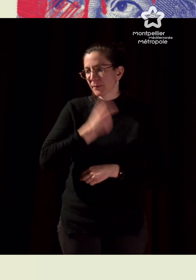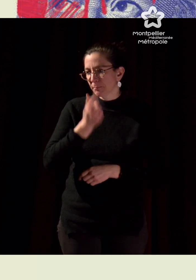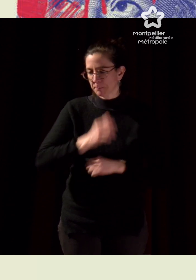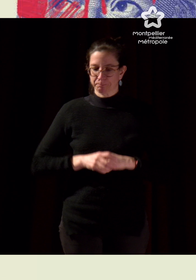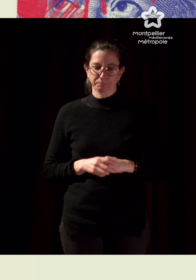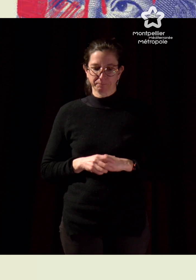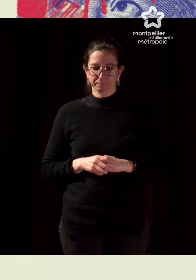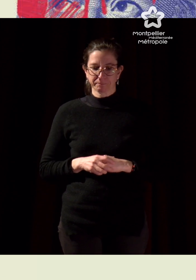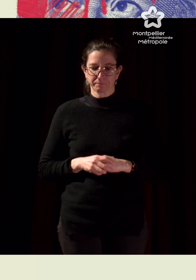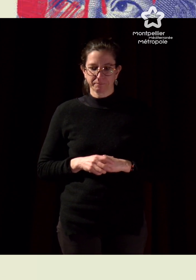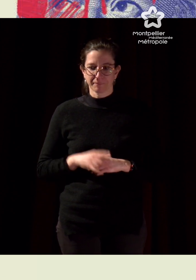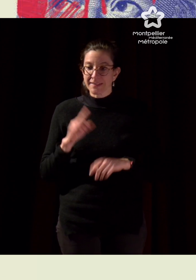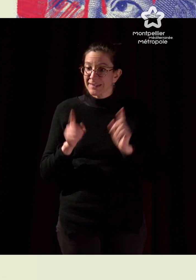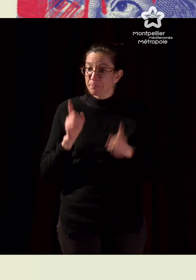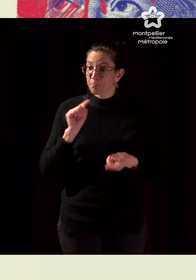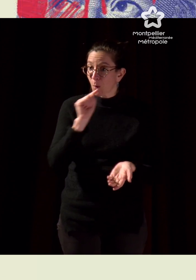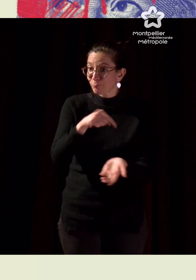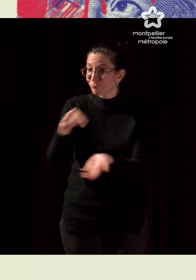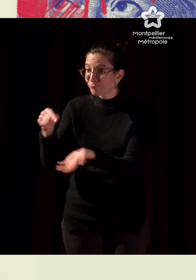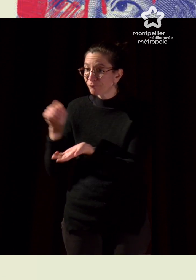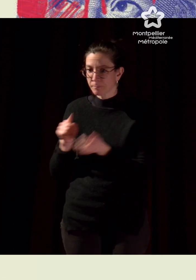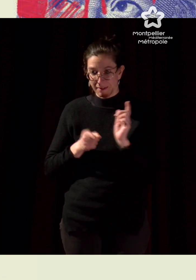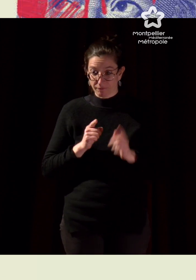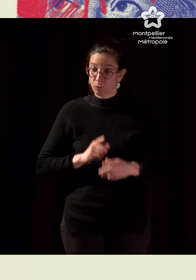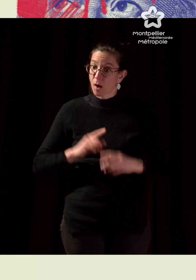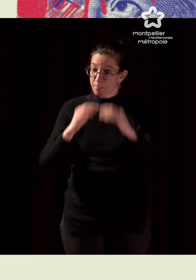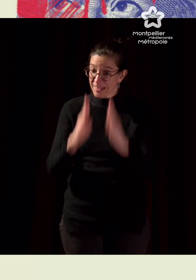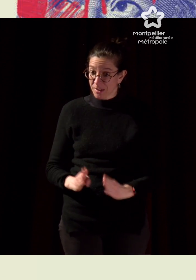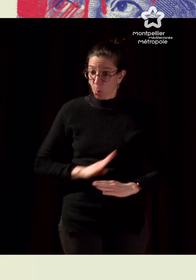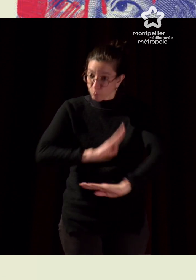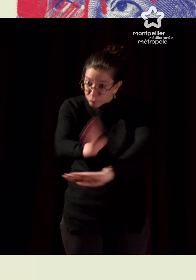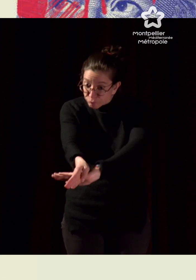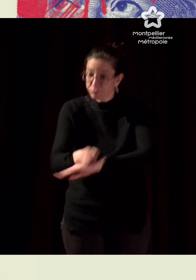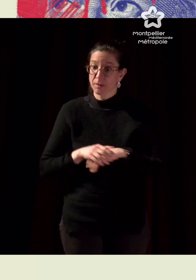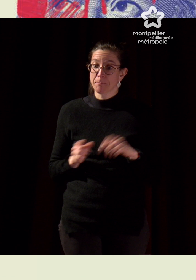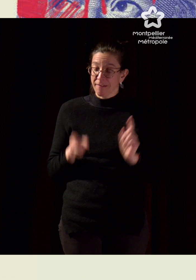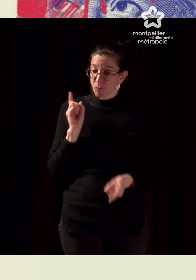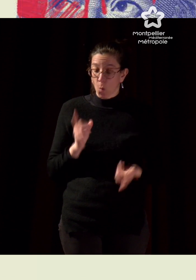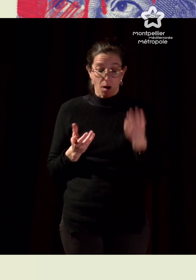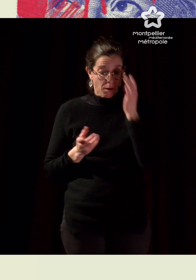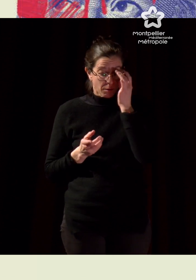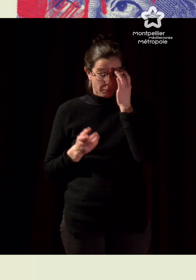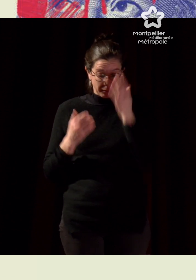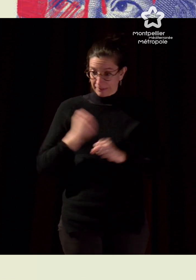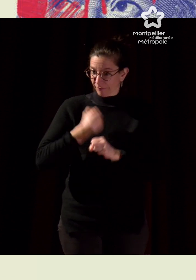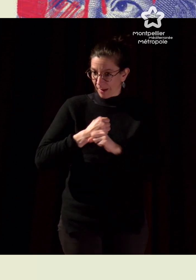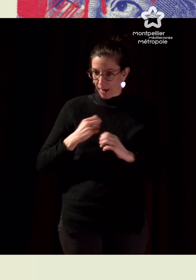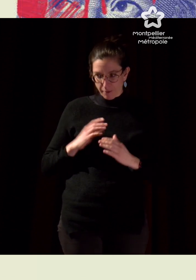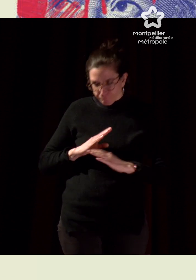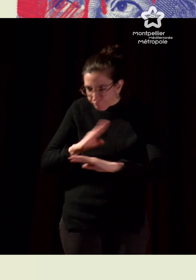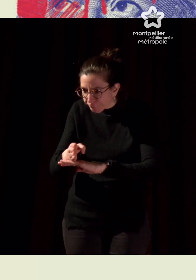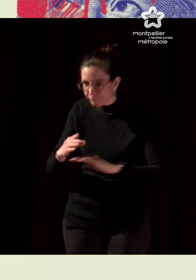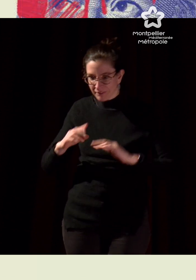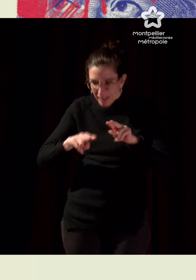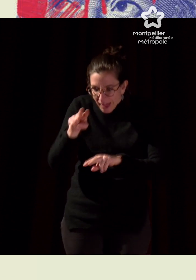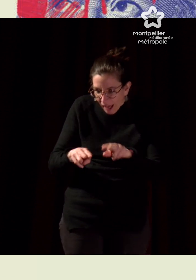donc, selon les endroits, des fois, on va directement chez les gens, dans leur maison. D'autres fois, on travaille dans l'école du village. D'autres fois,